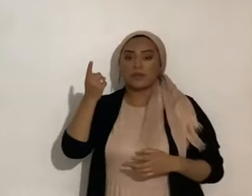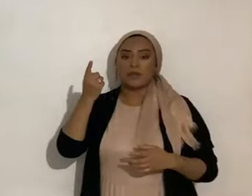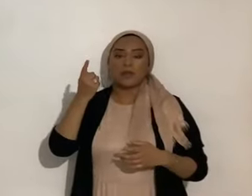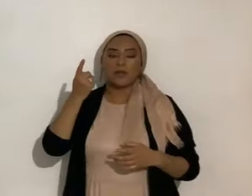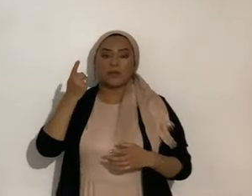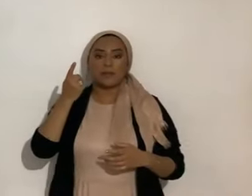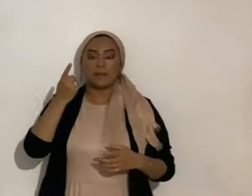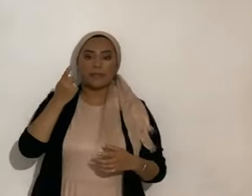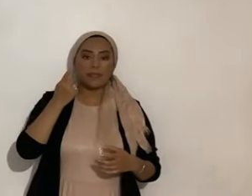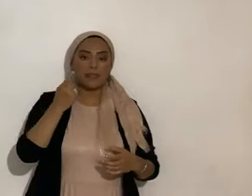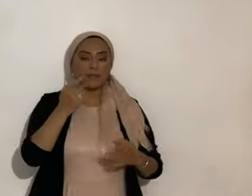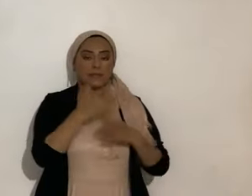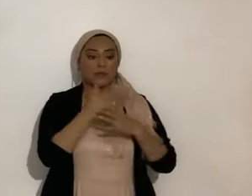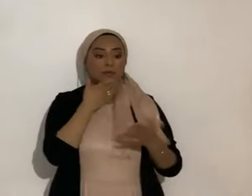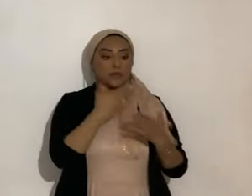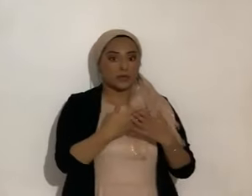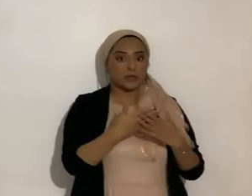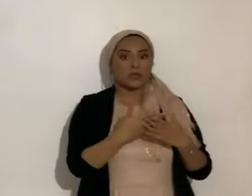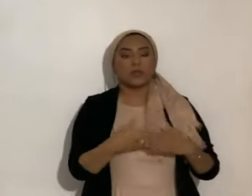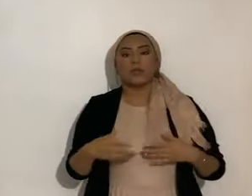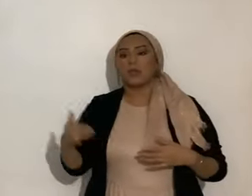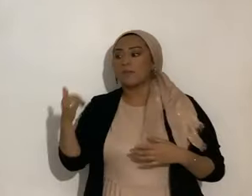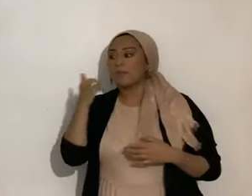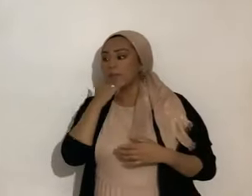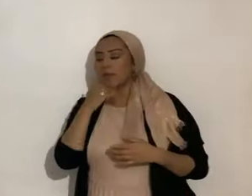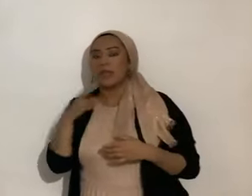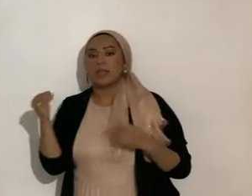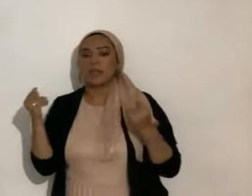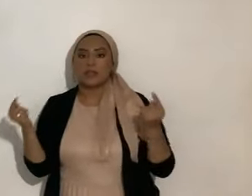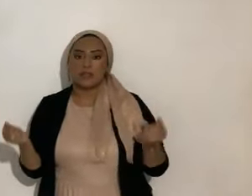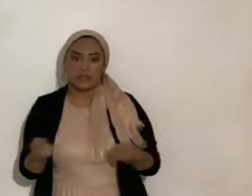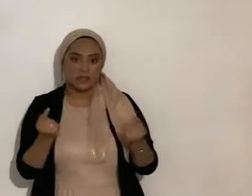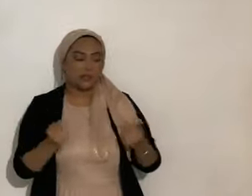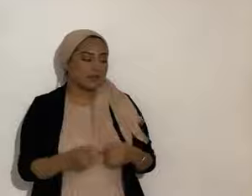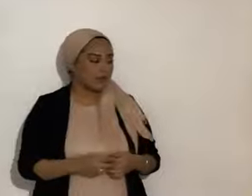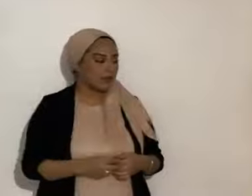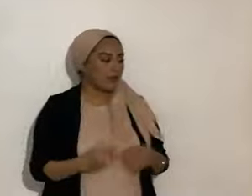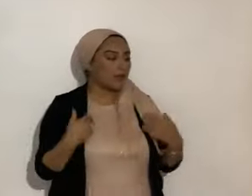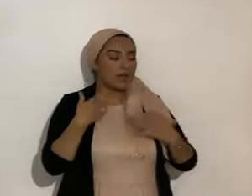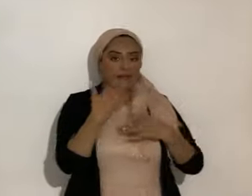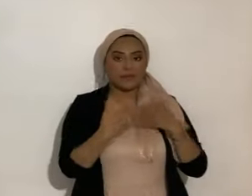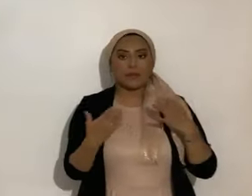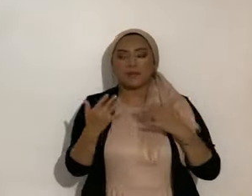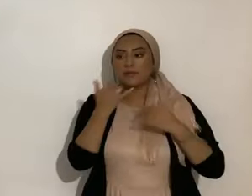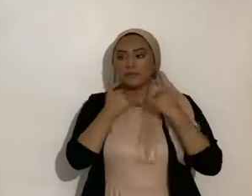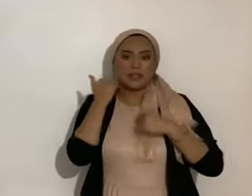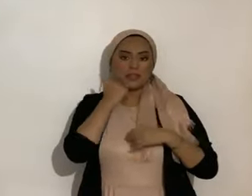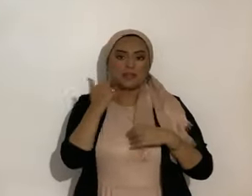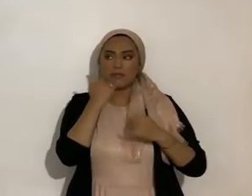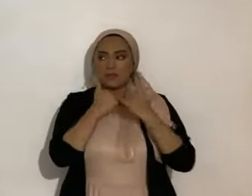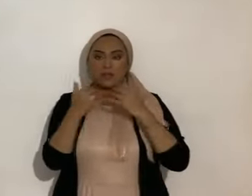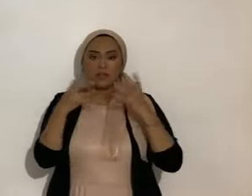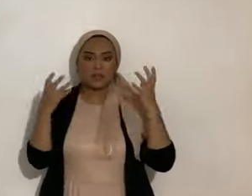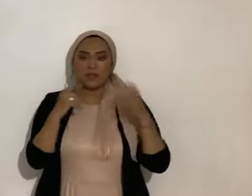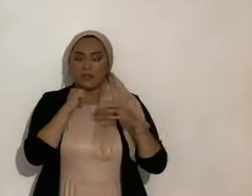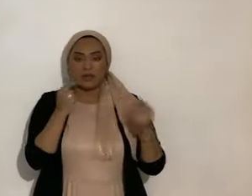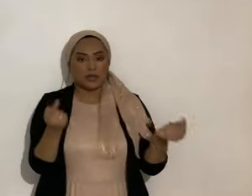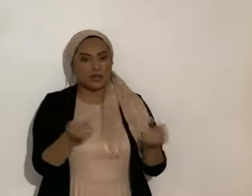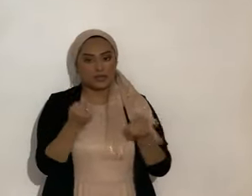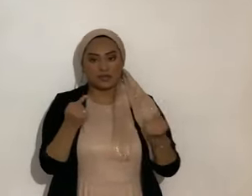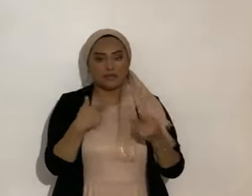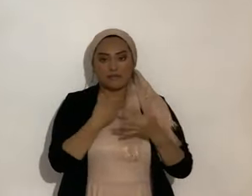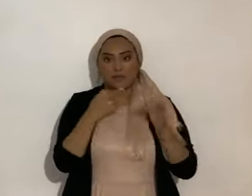bueno, el error y el pecado. Porque hay errores, cometemos todos los días errores, pero que no cometamos